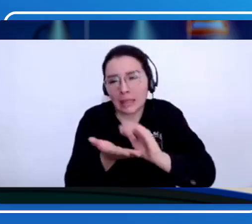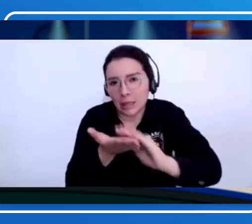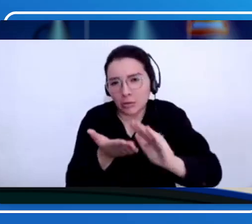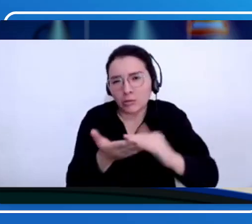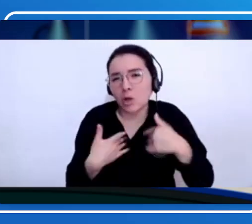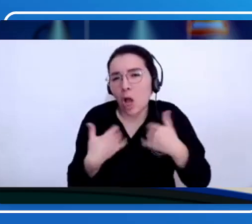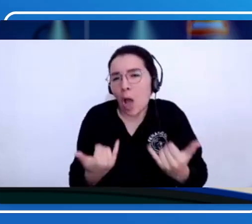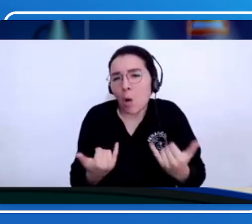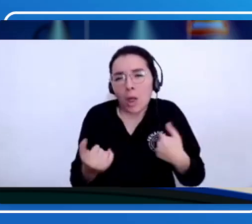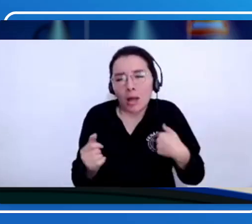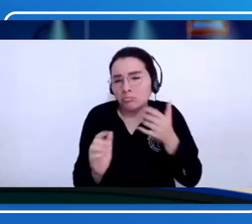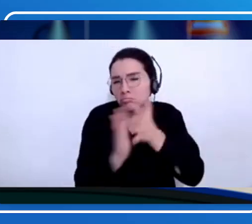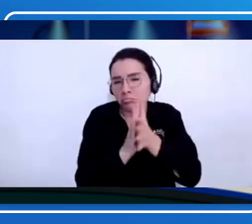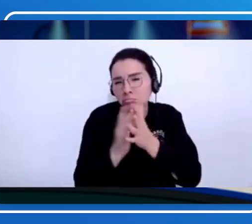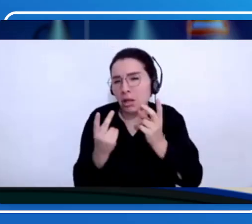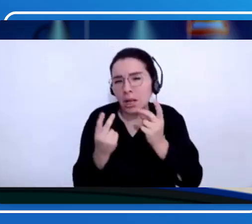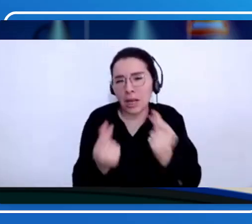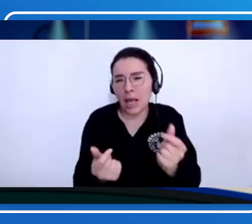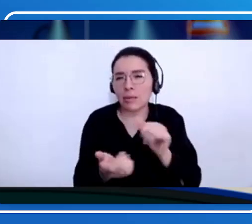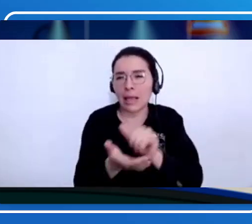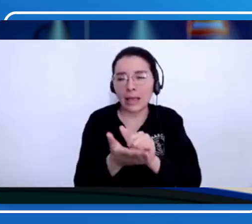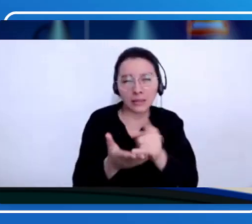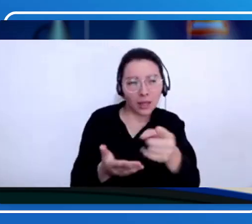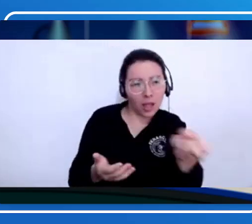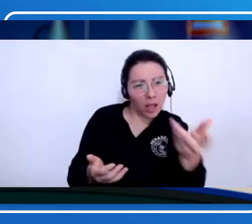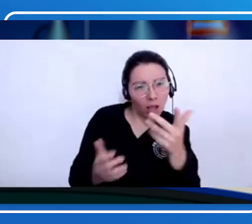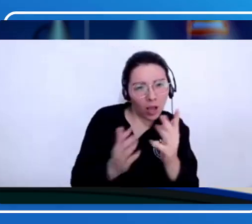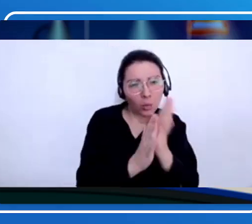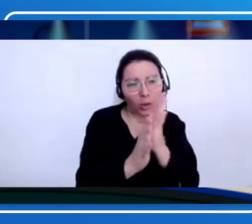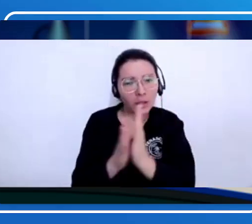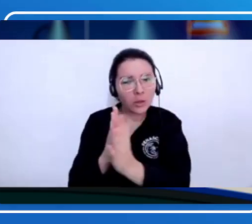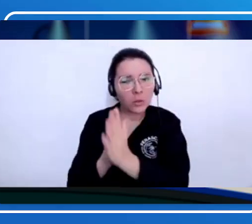algunas consideraciones ahí frente a los planteamientos que